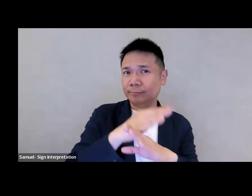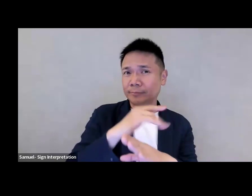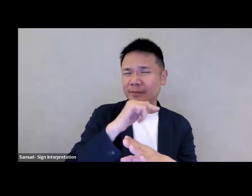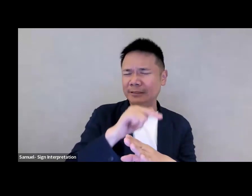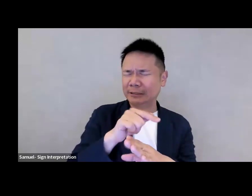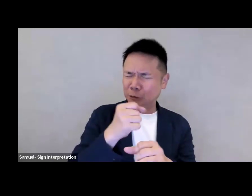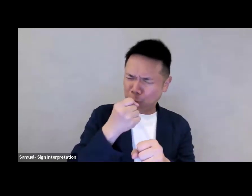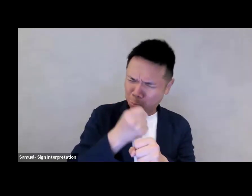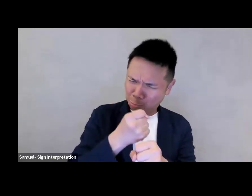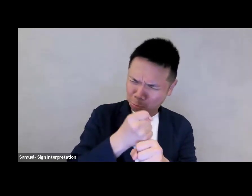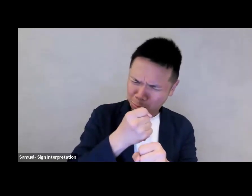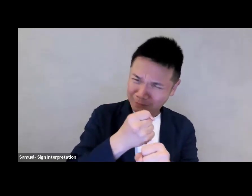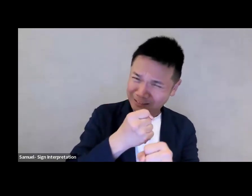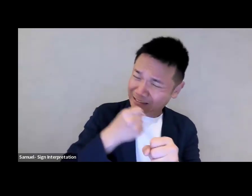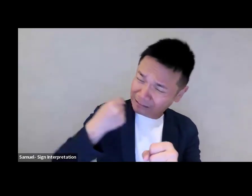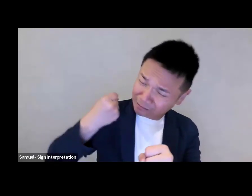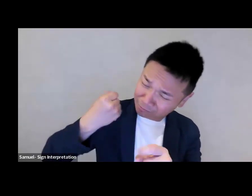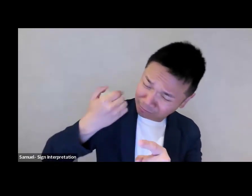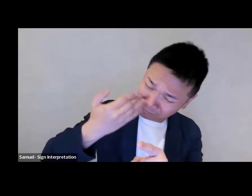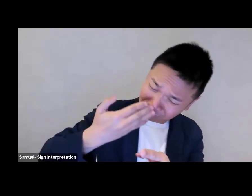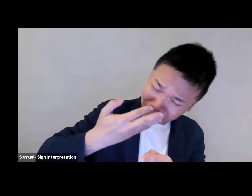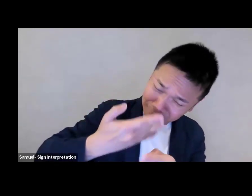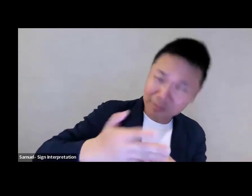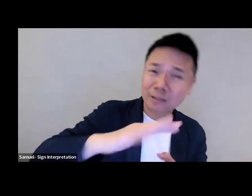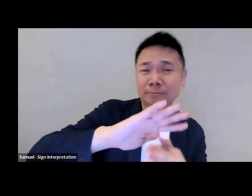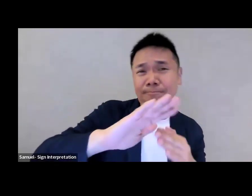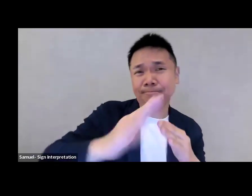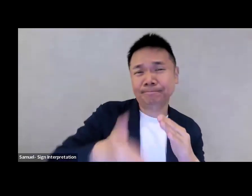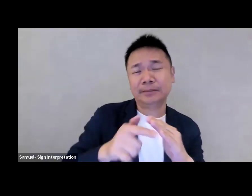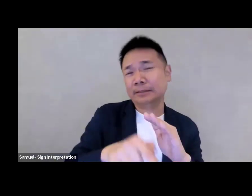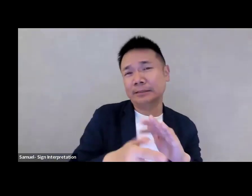些残疾的这些人士们来说。